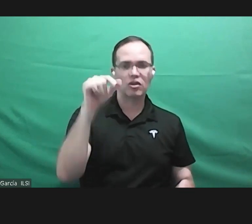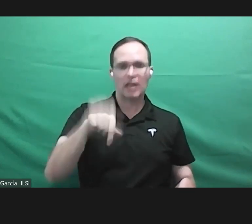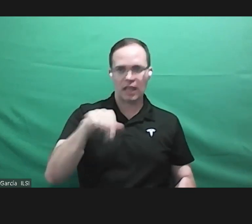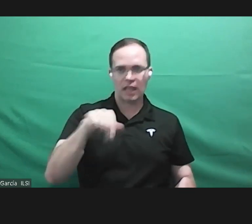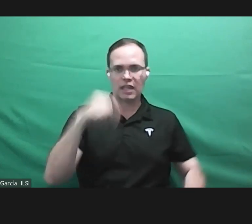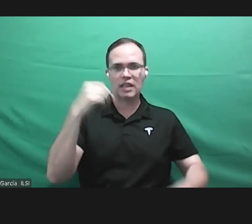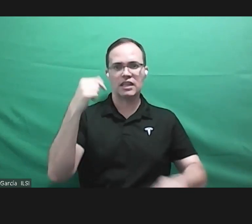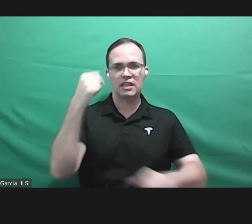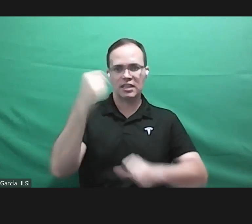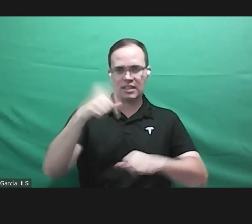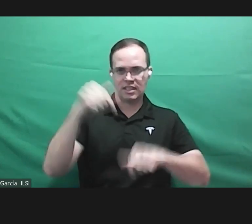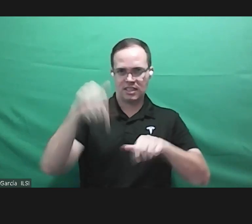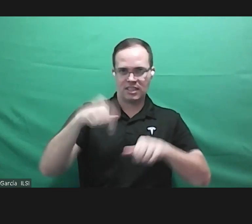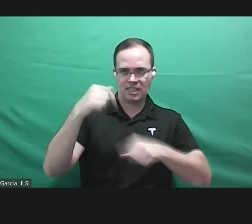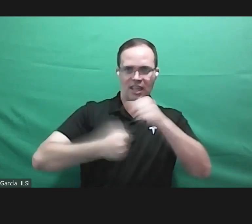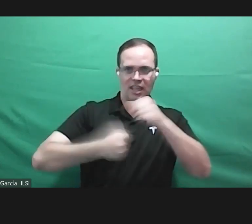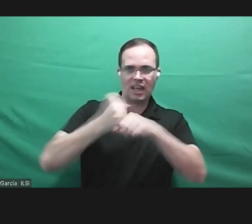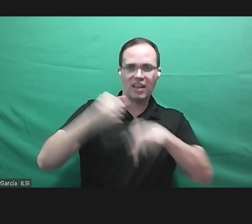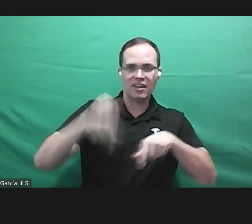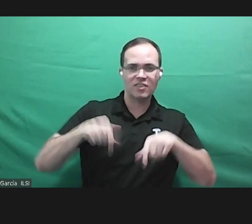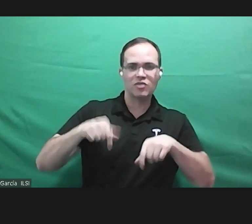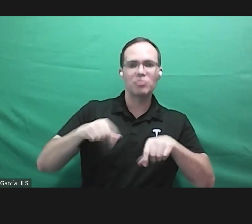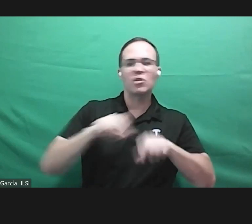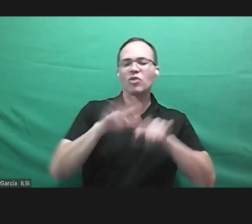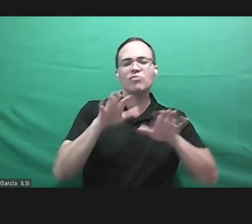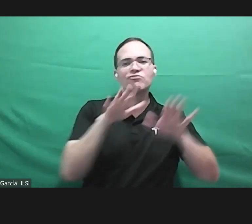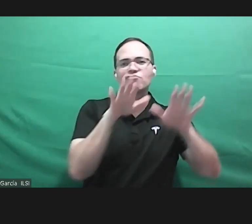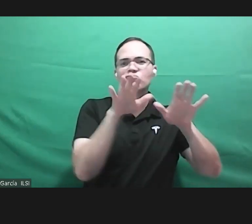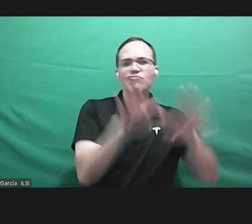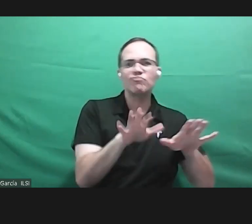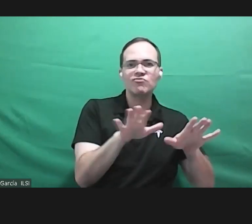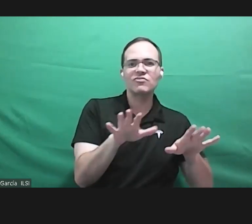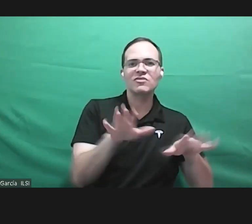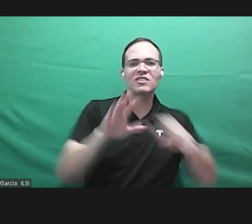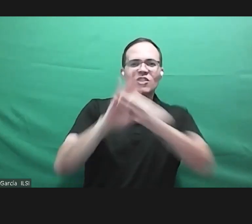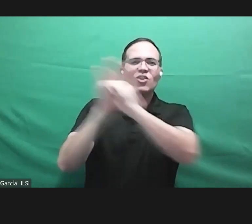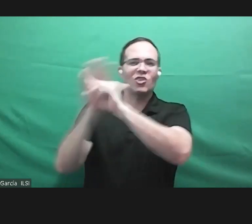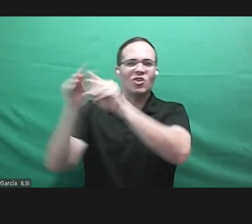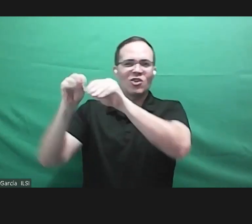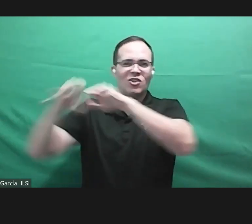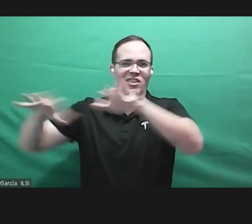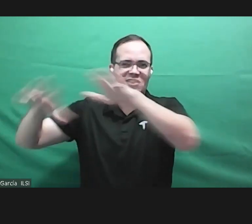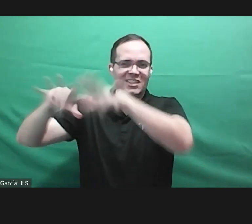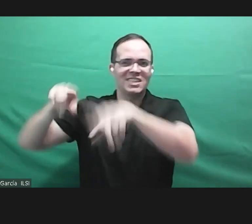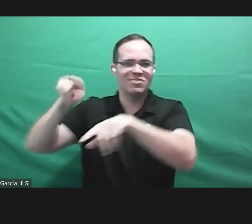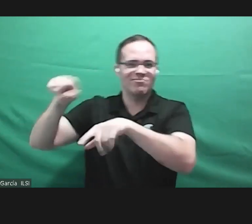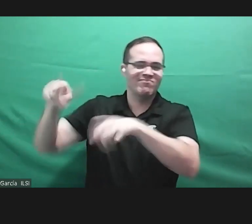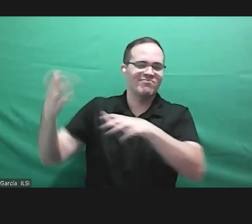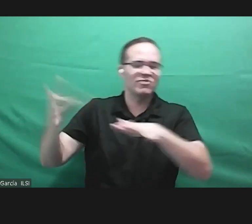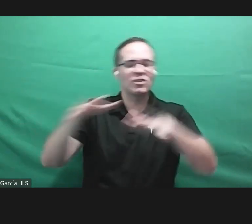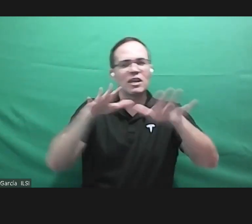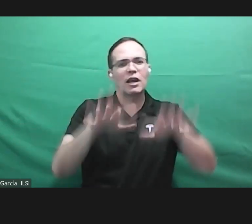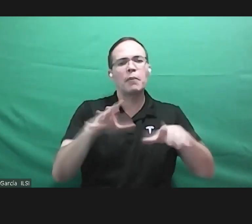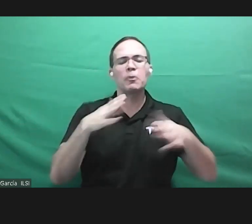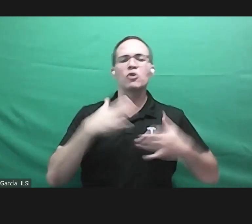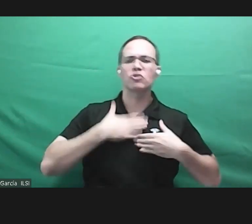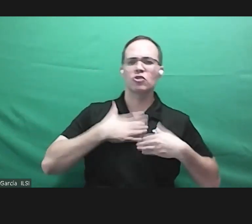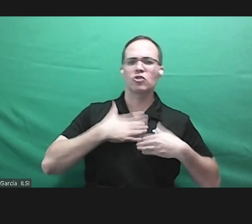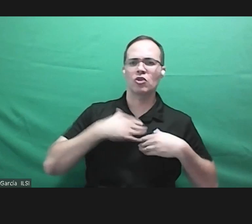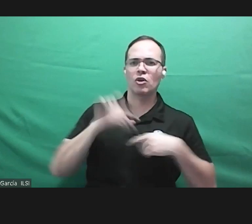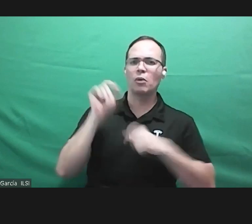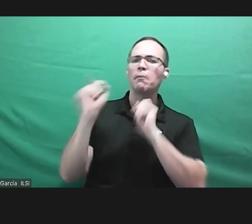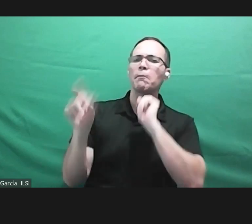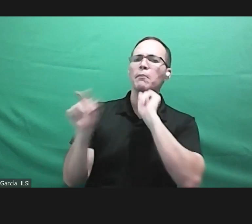del coronavirus se ha tenido que suspender. Lo que yo le quería preguntar, si en el grupo este de